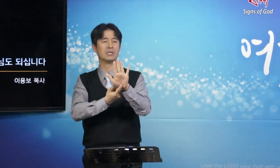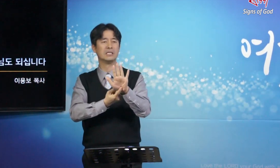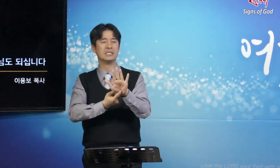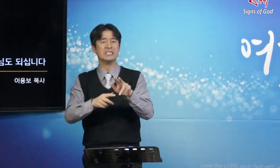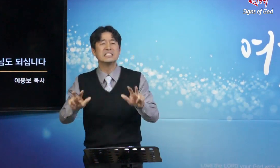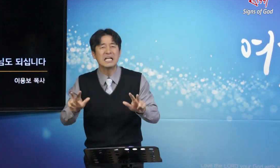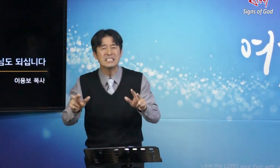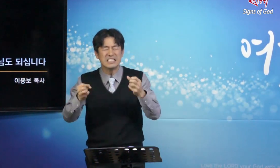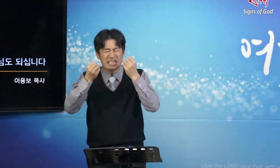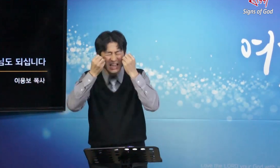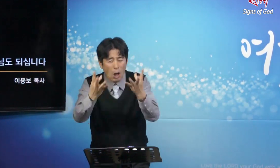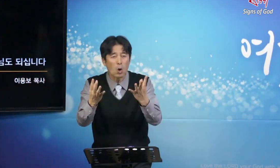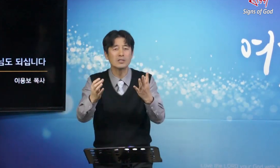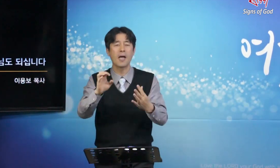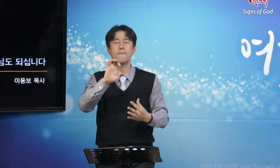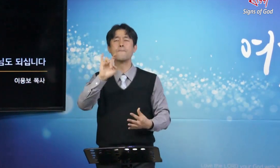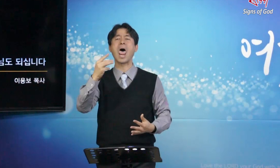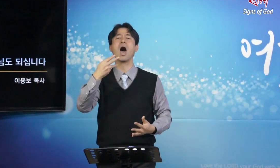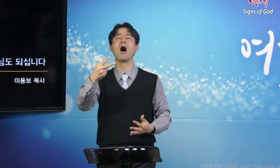나타났는데 이제는